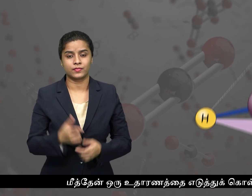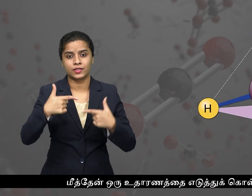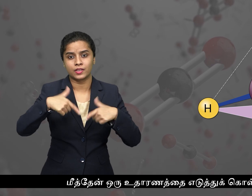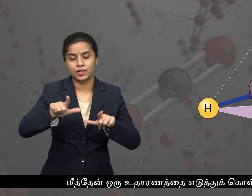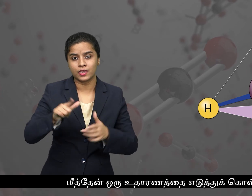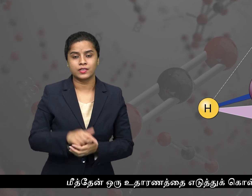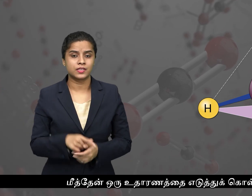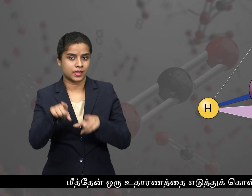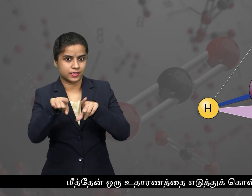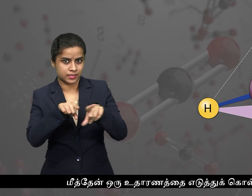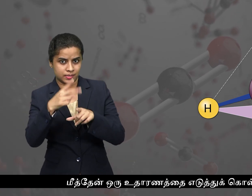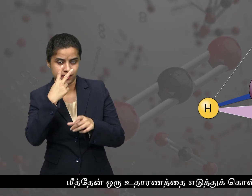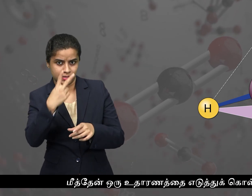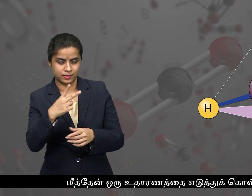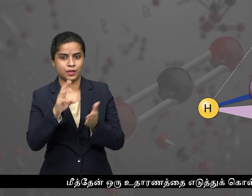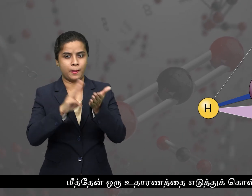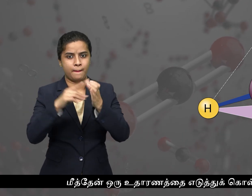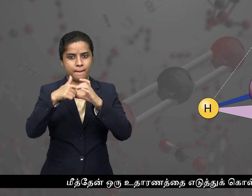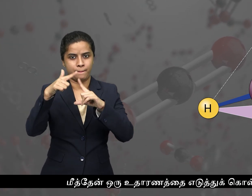மீத்தேன் ஒரு உதாரணத்தை எடுத்துக்கொள்வோம்.